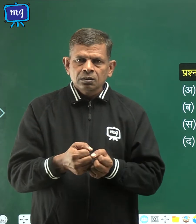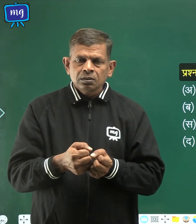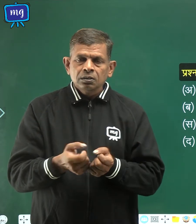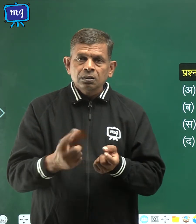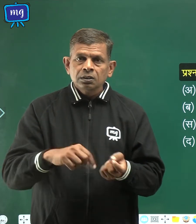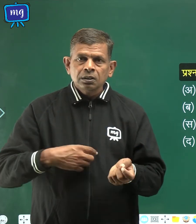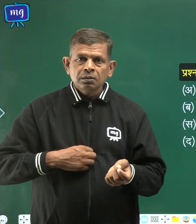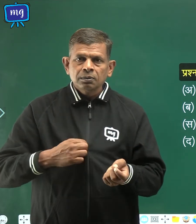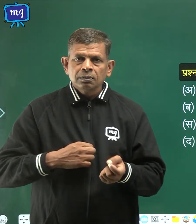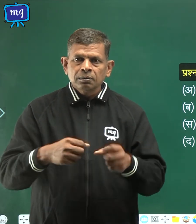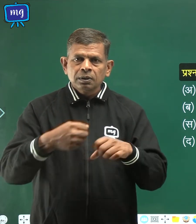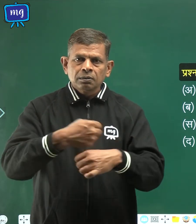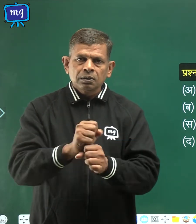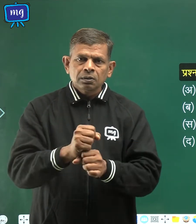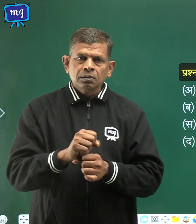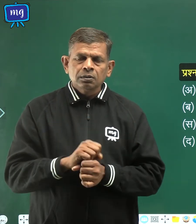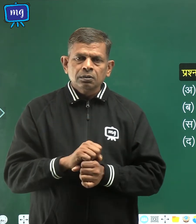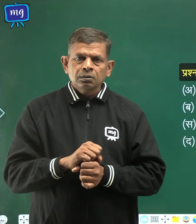जिनसे कपड़ा बनाया जाता है।